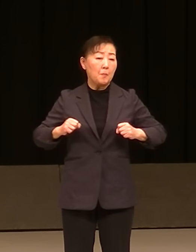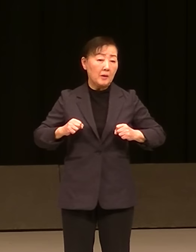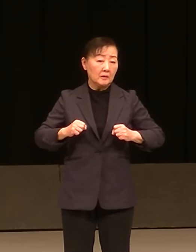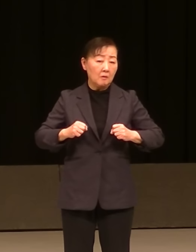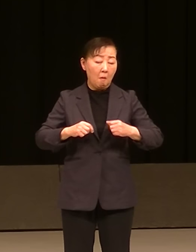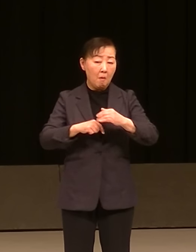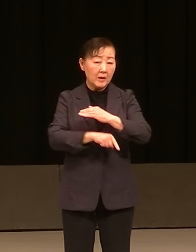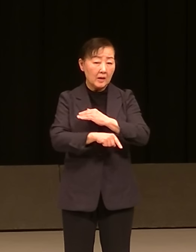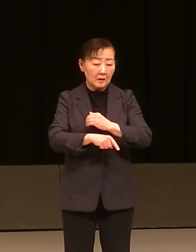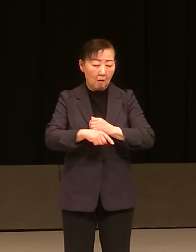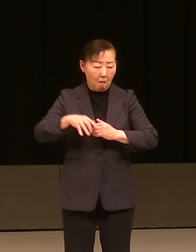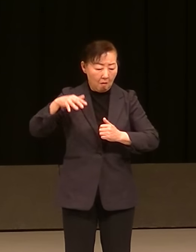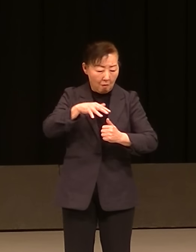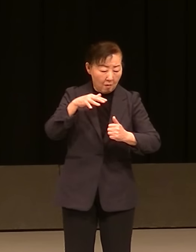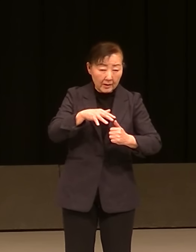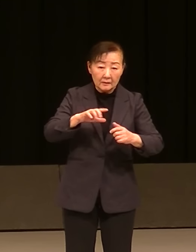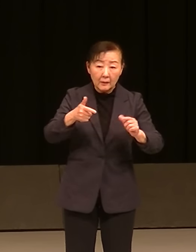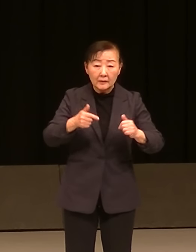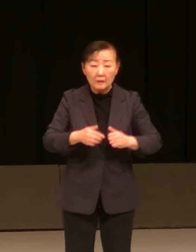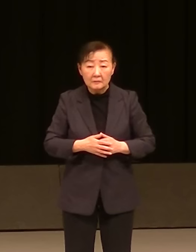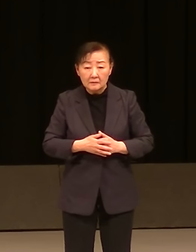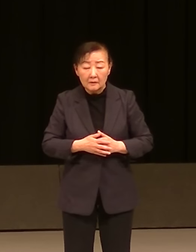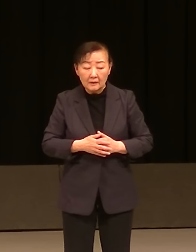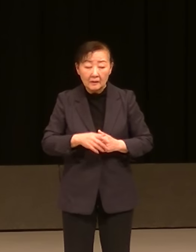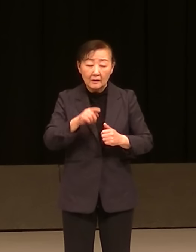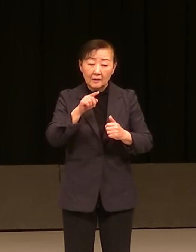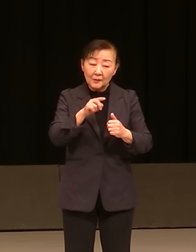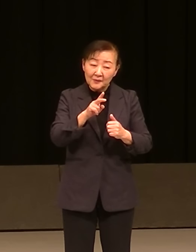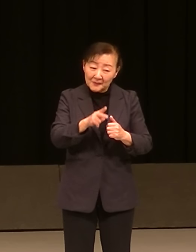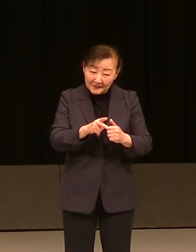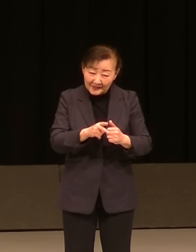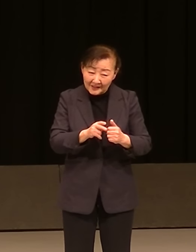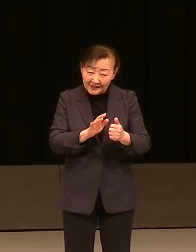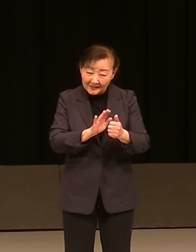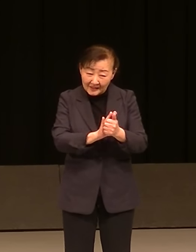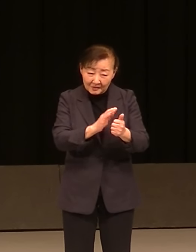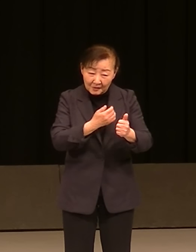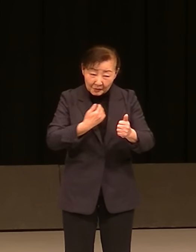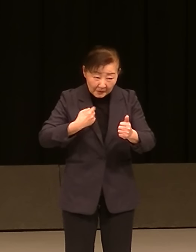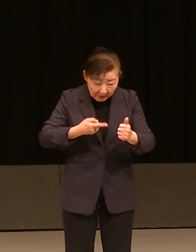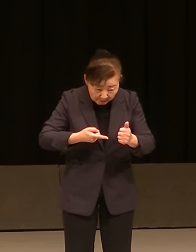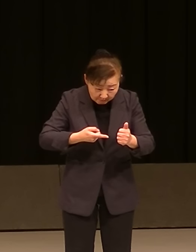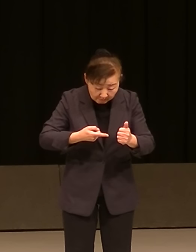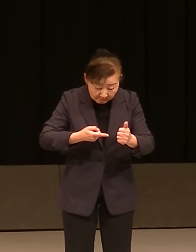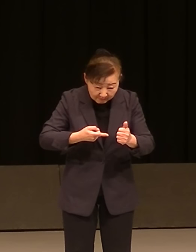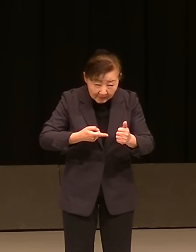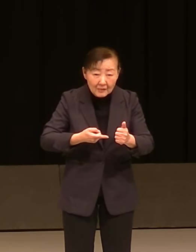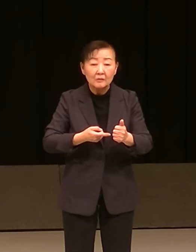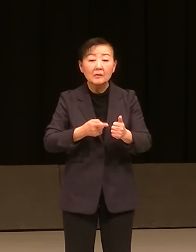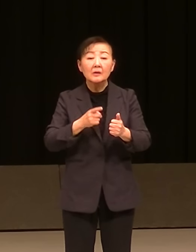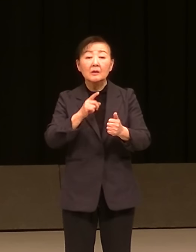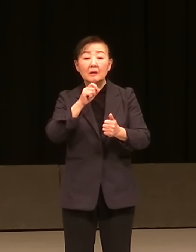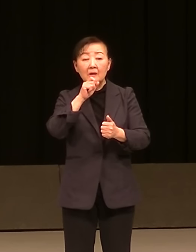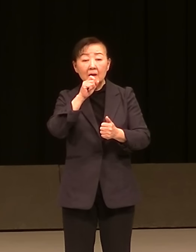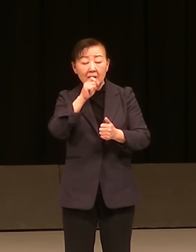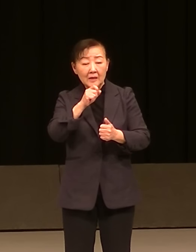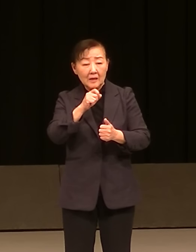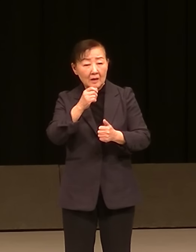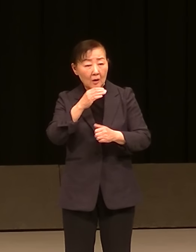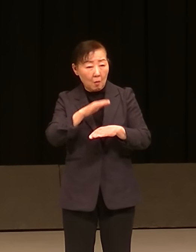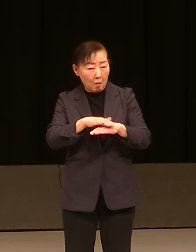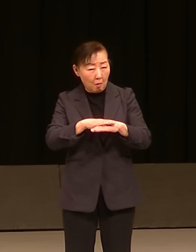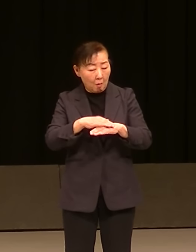を攻撃するのではなくて、こうやったら助けてあげることができるかもしれないという、どんな、知恵を彼